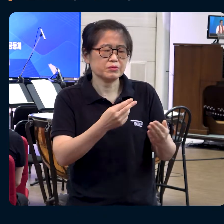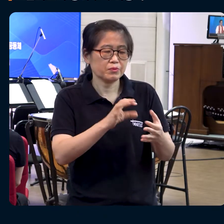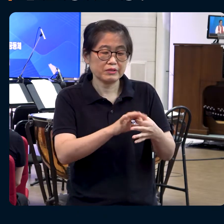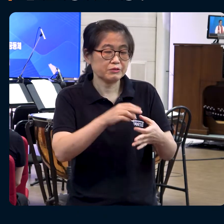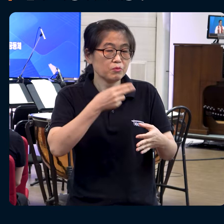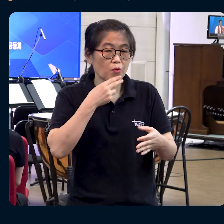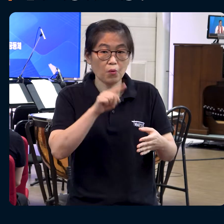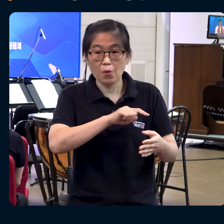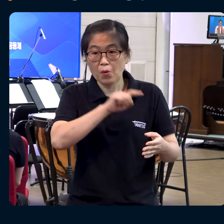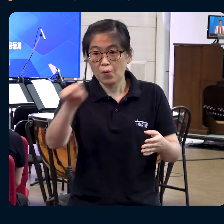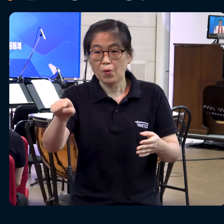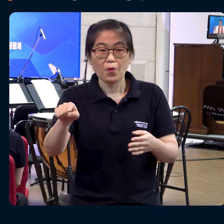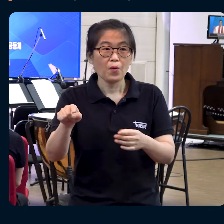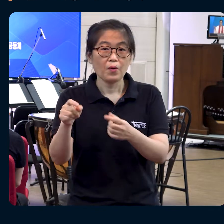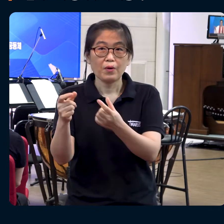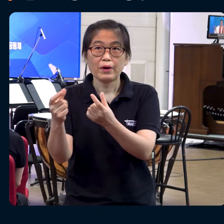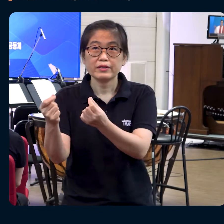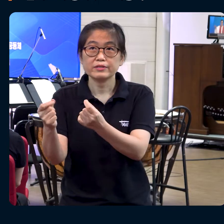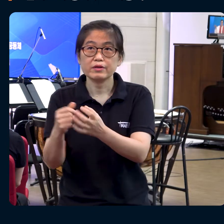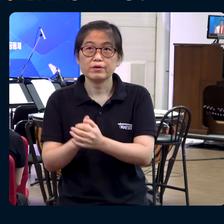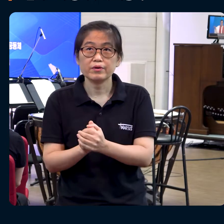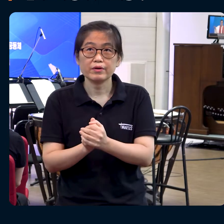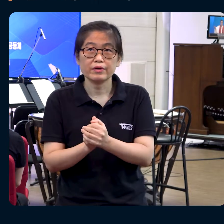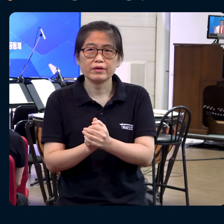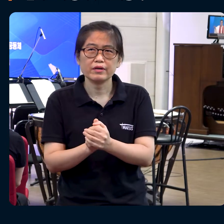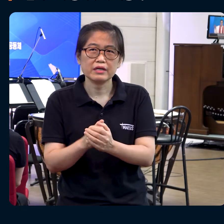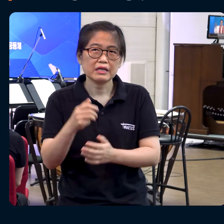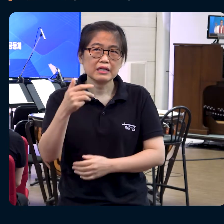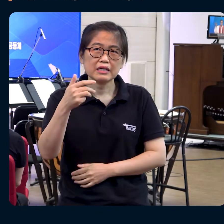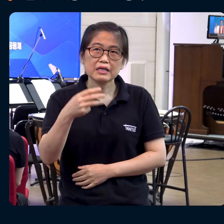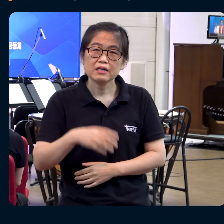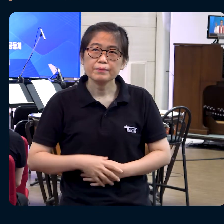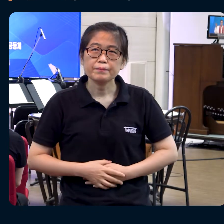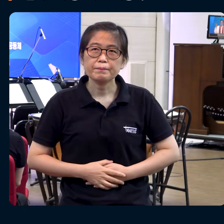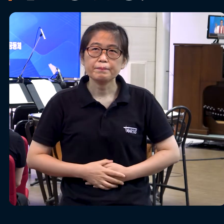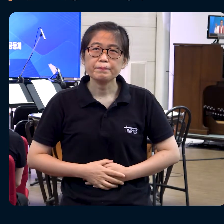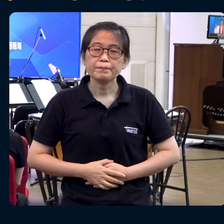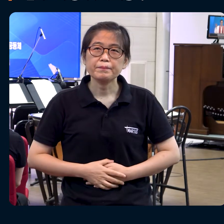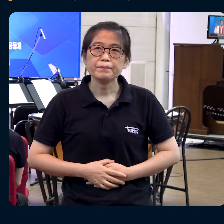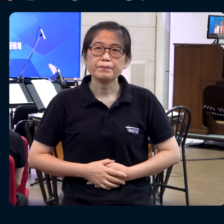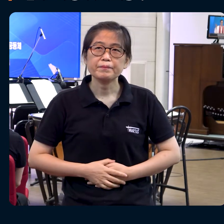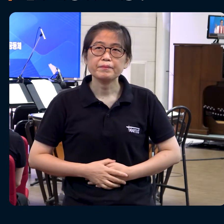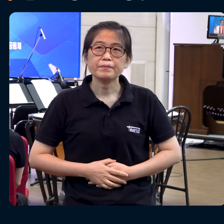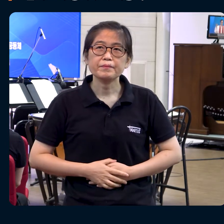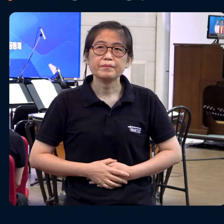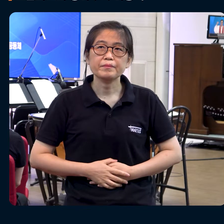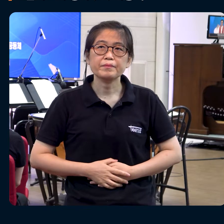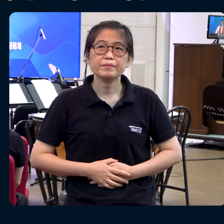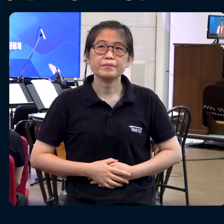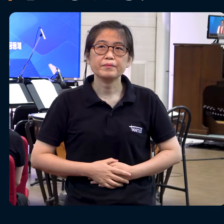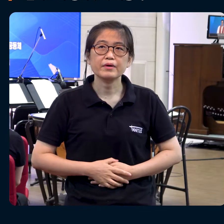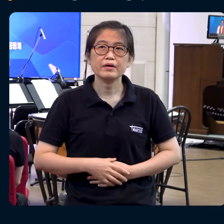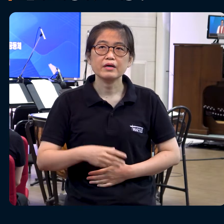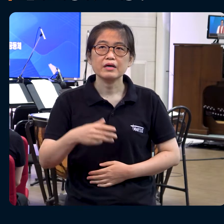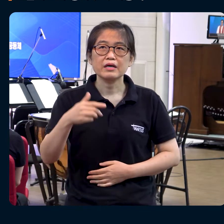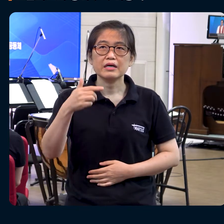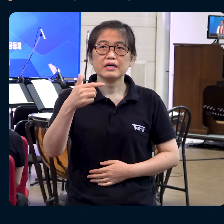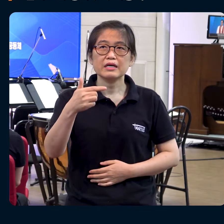이 사람이 또 거기 와가지고 도처에, 특히 이 사람은 그 니느웨의 그 성을